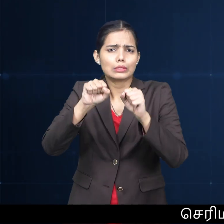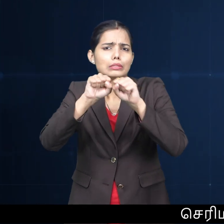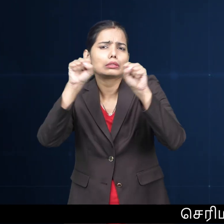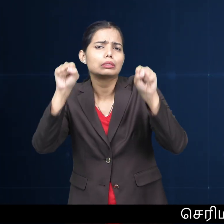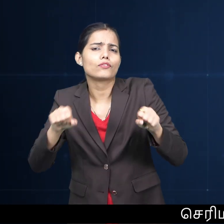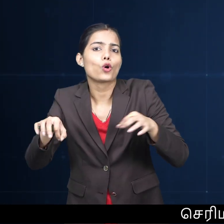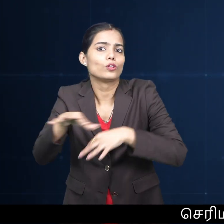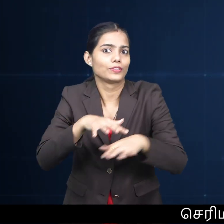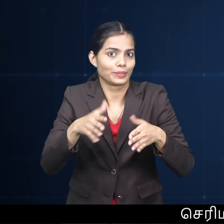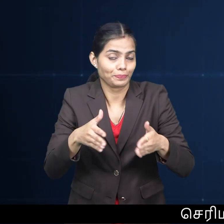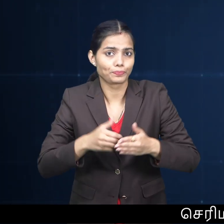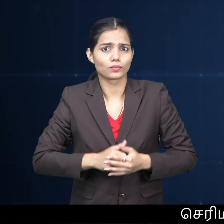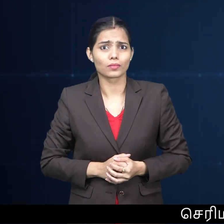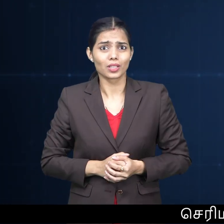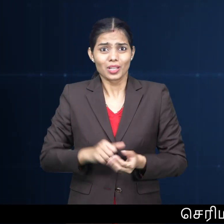செரிமான உறுப்புகள்.